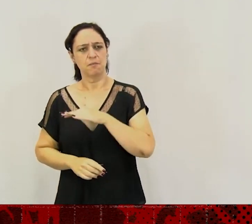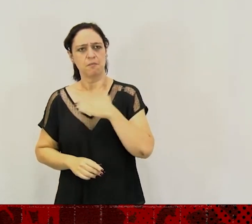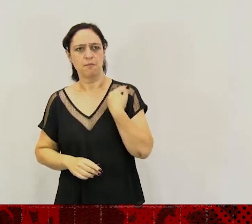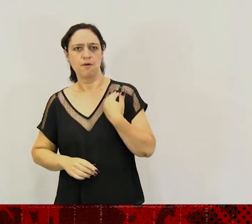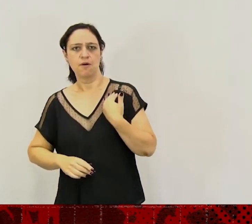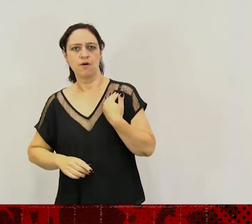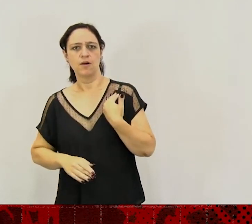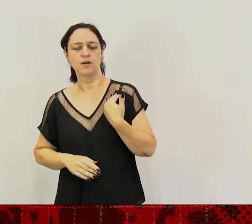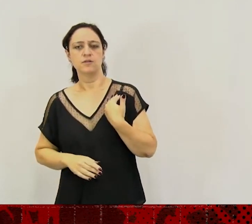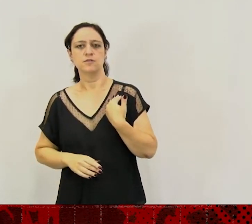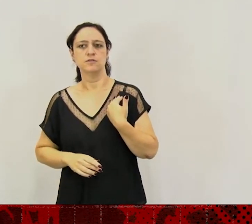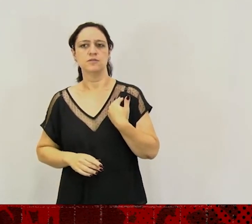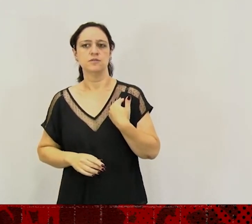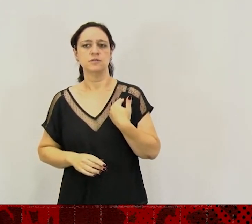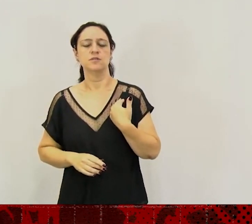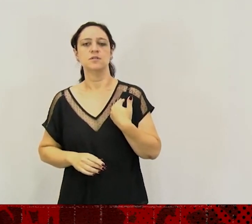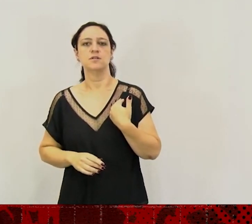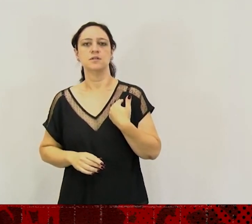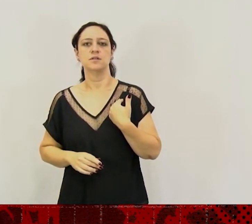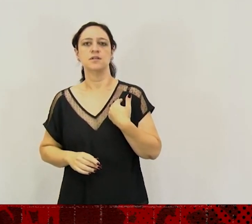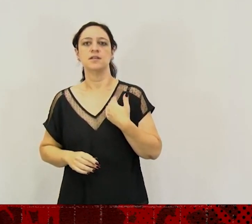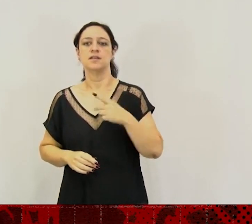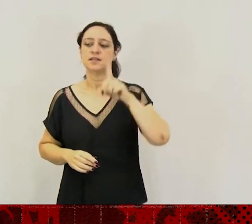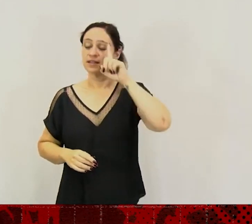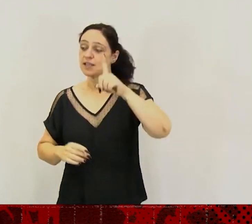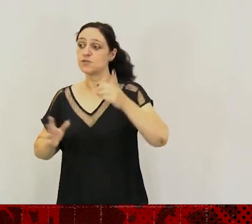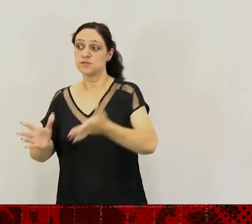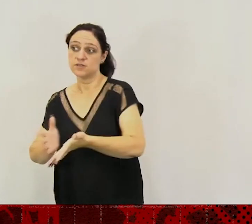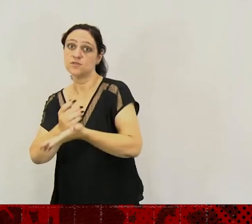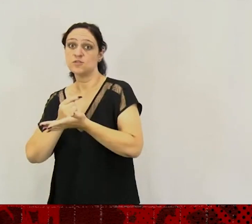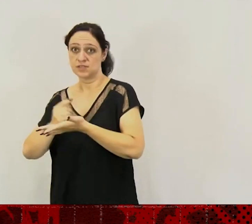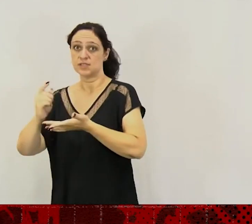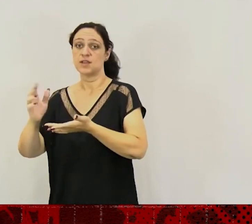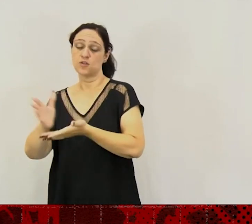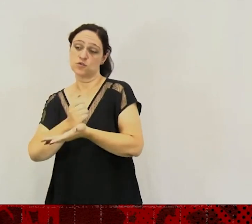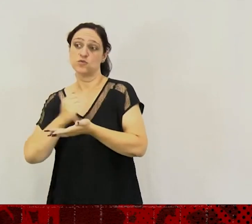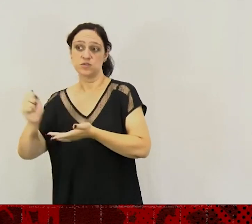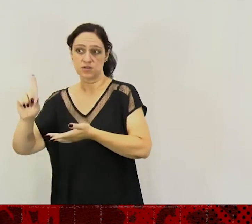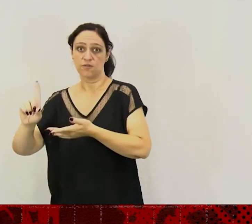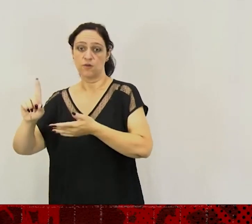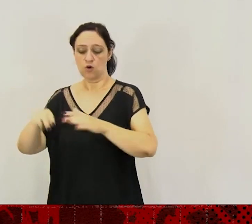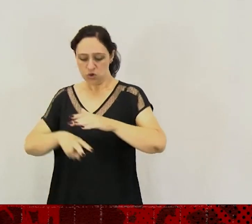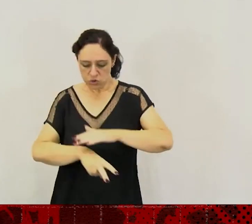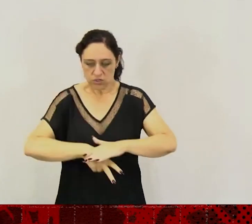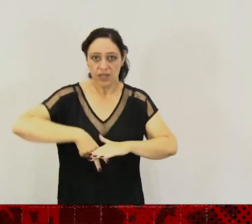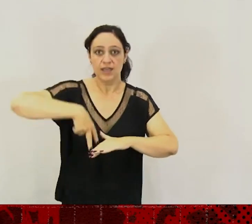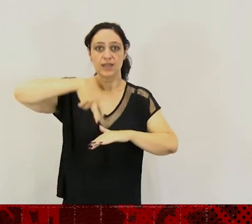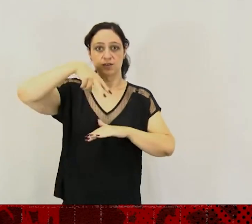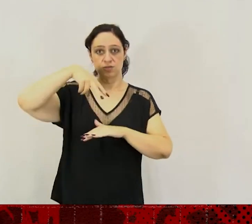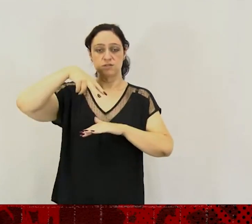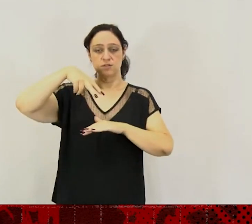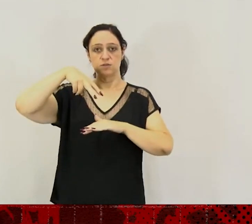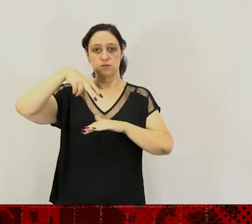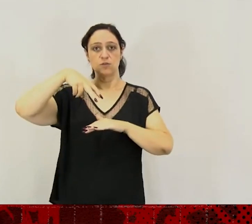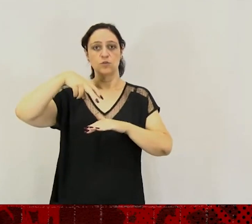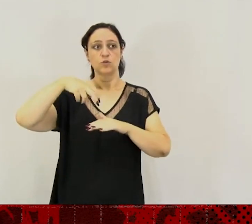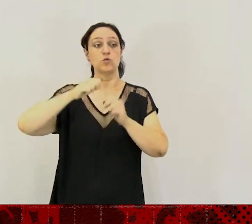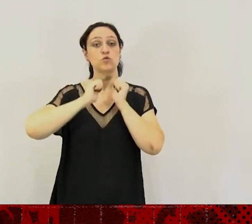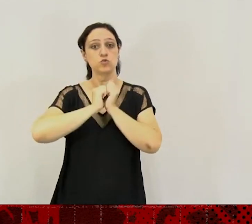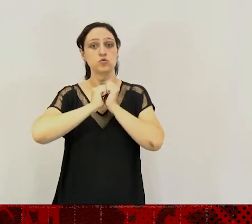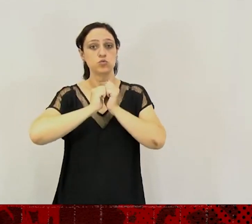sois salvos, juntamente com ele nos ressuscitou, e com ele nos fez assentar nas